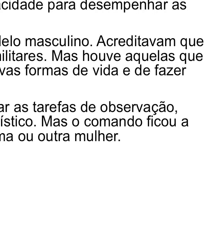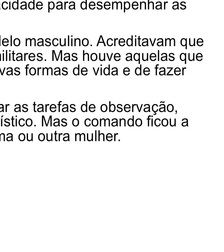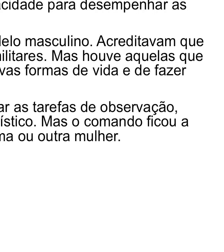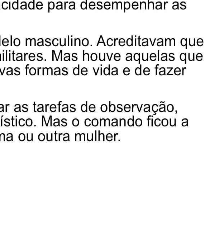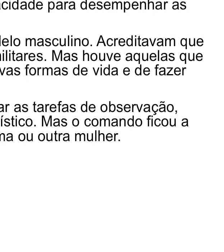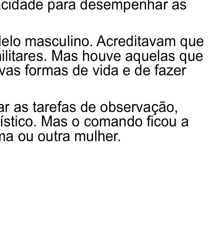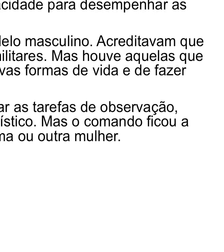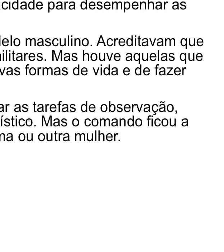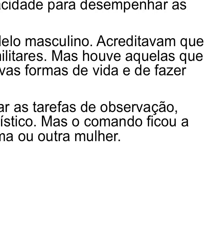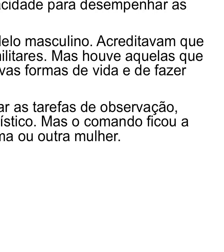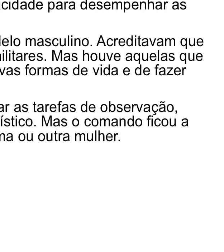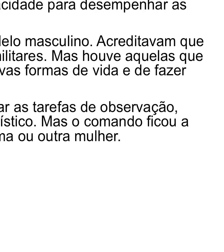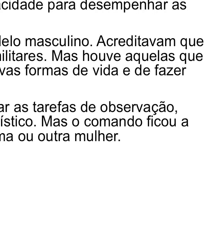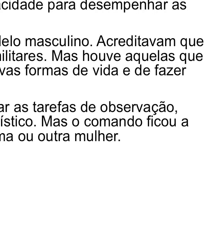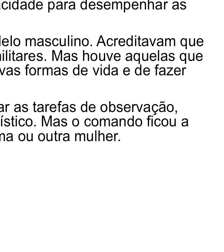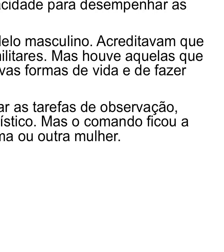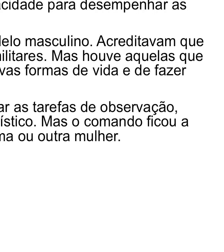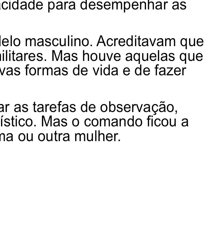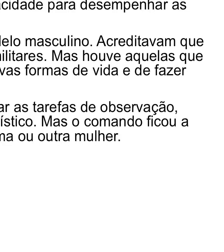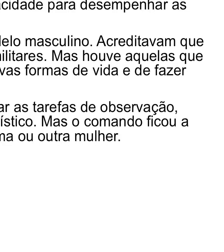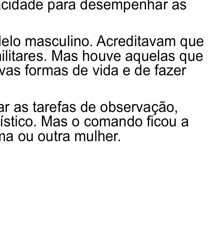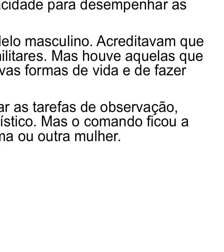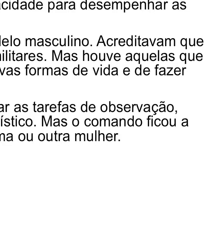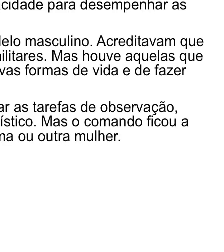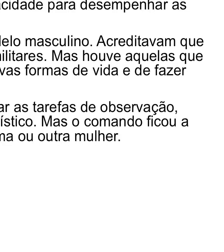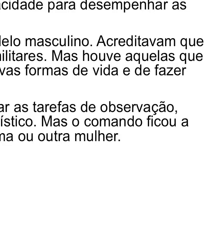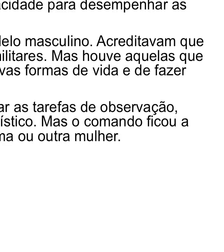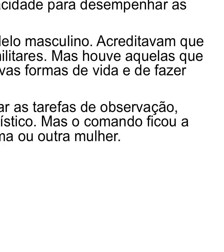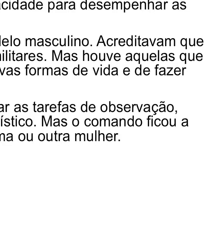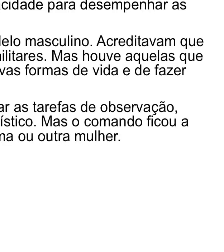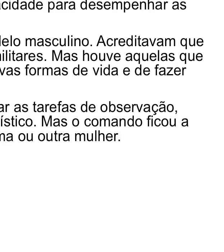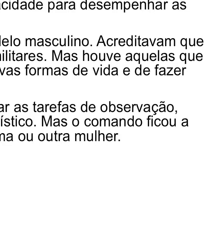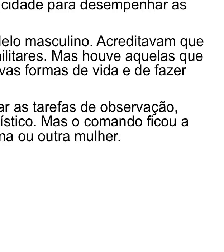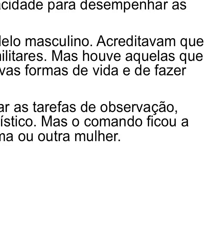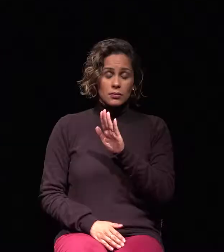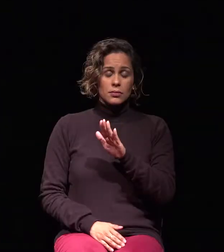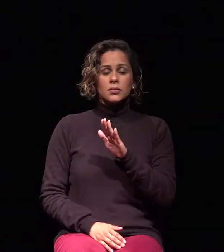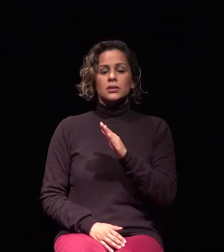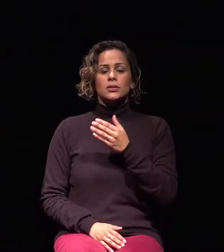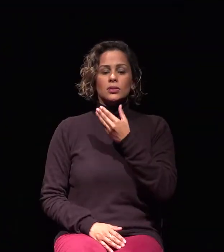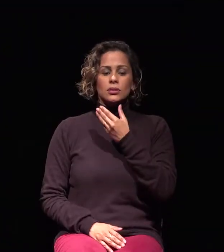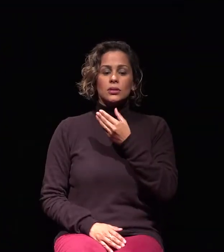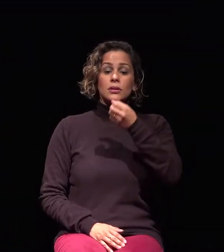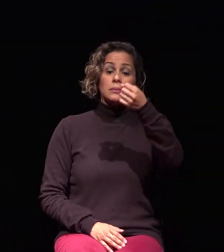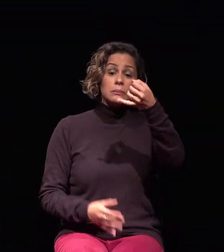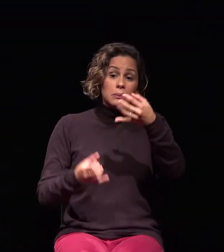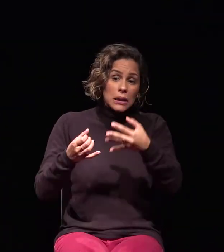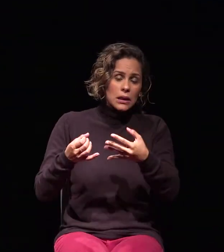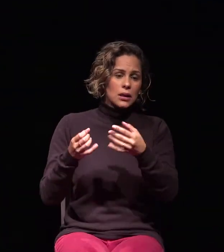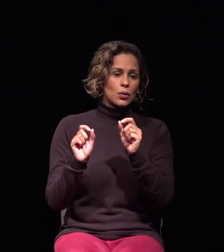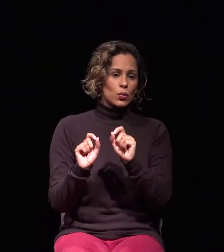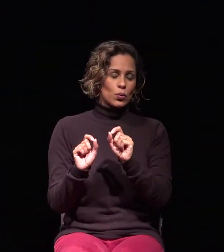pulei, viu, gente? Eu pulei, porque é horrível. Mas ele explica que...